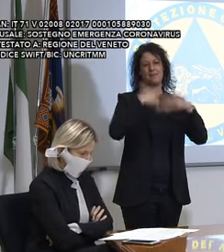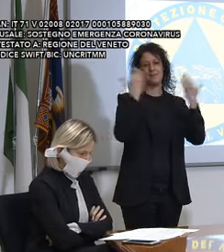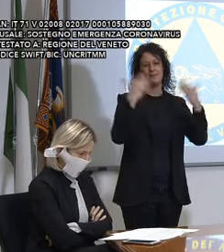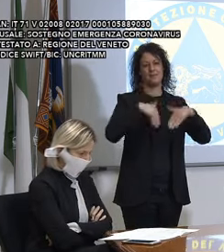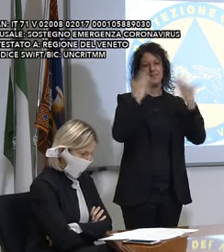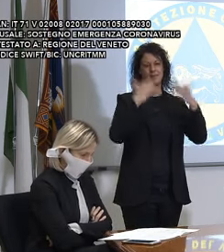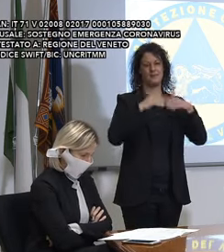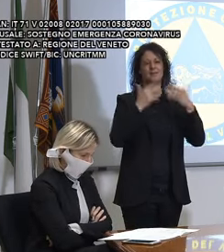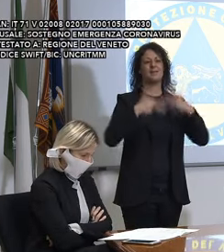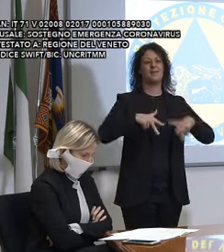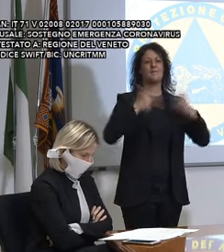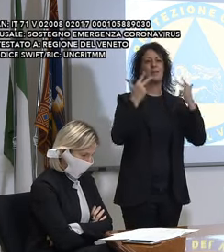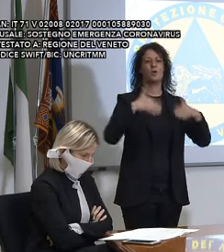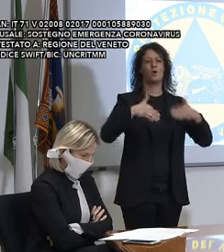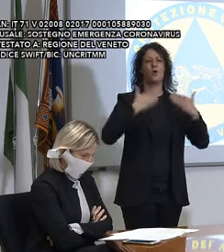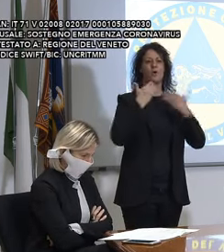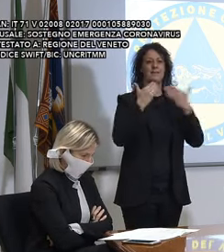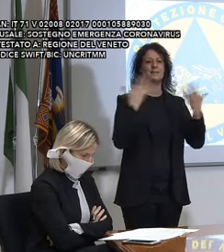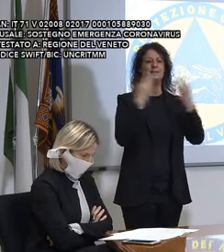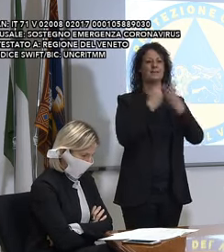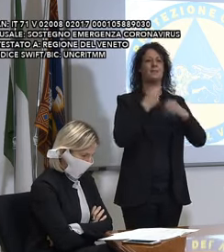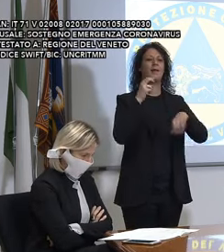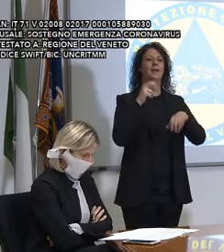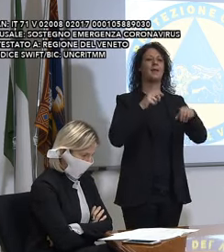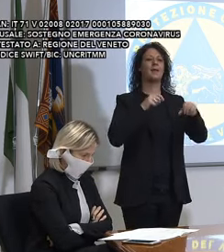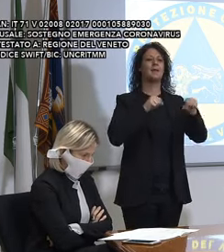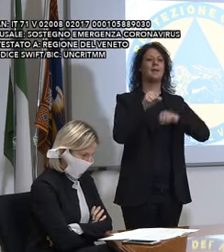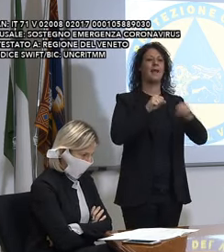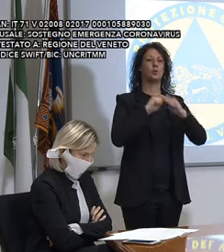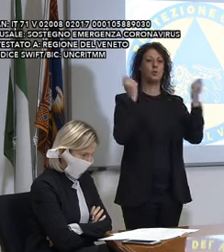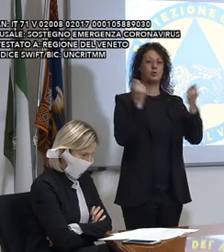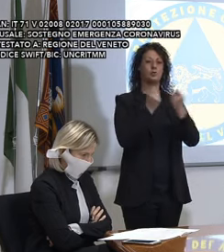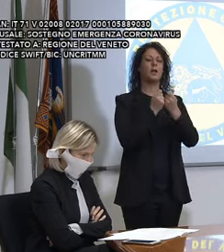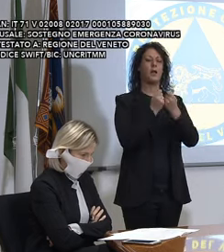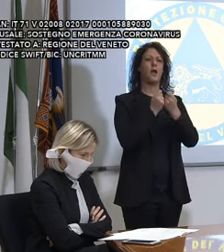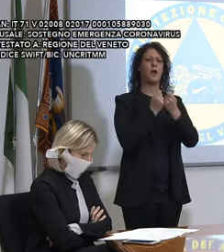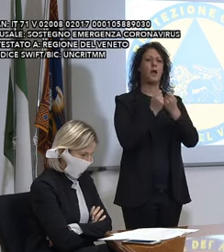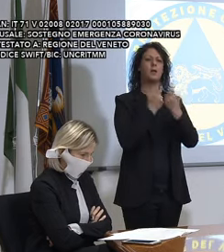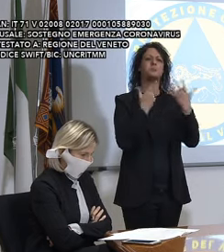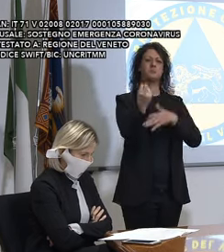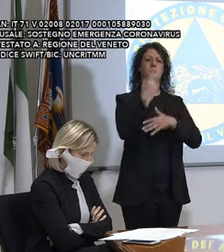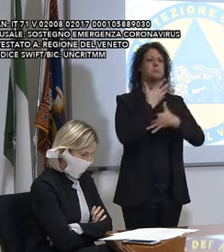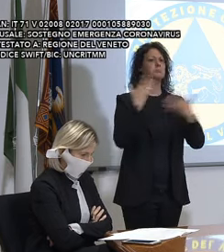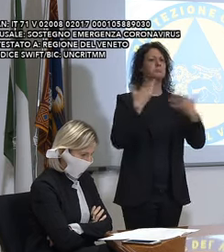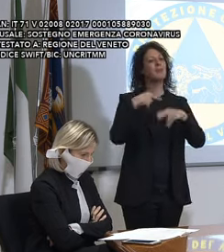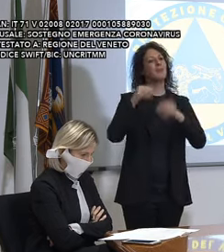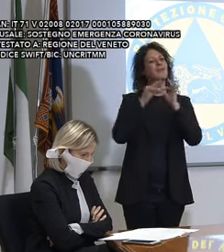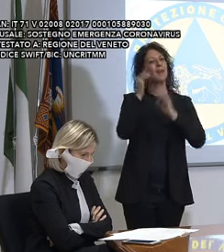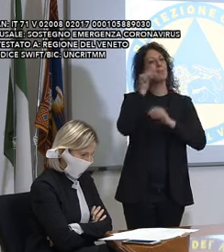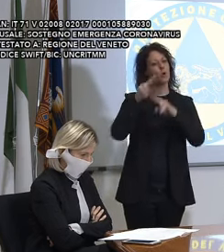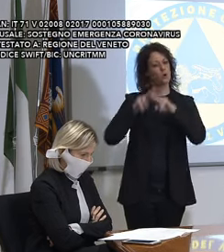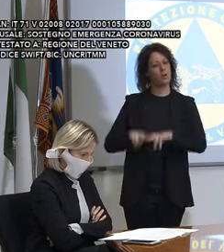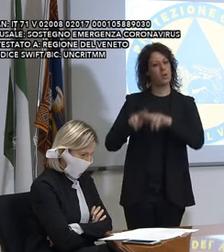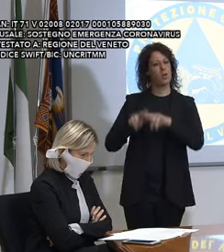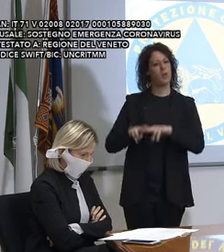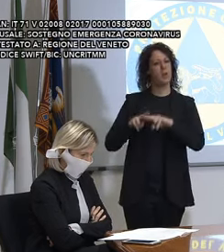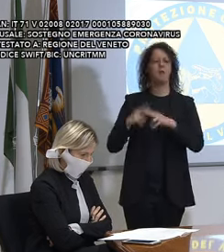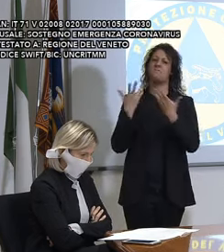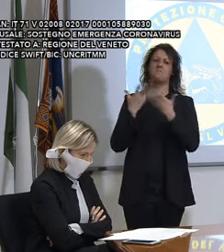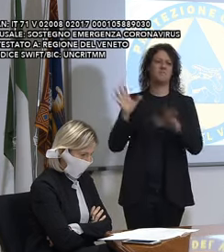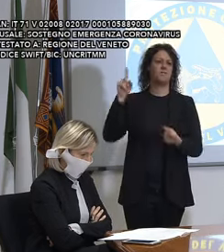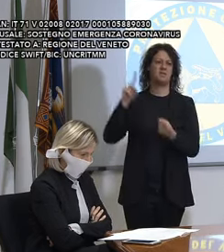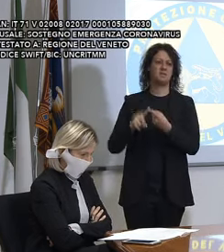giorni con i direttori generali, ha annunciato appunto che siamo andati a zero con le giacenze e quindi adesso